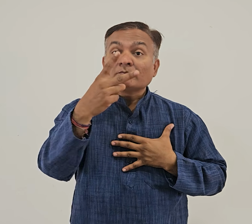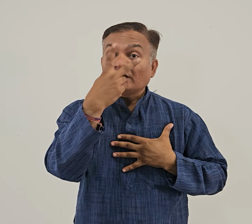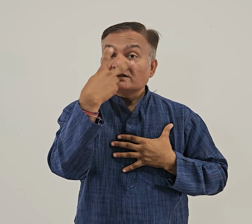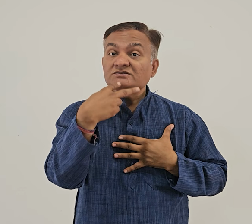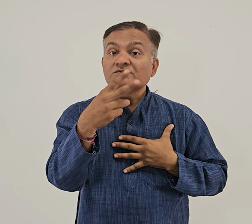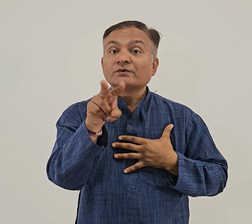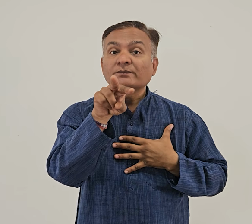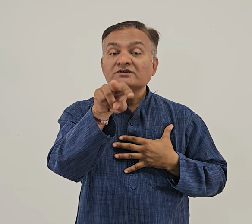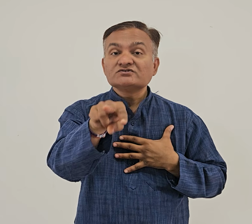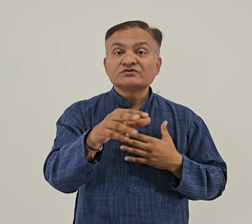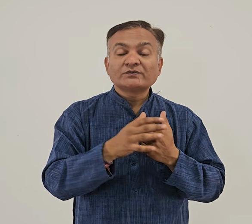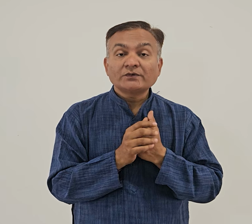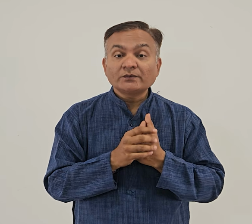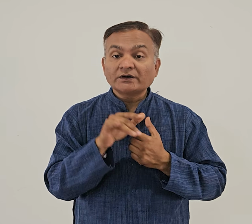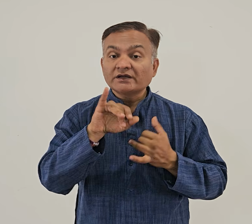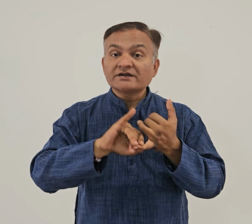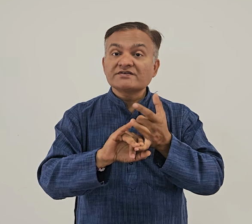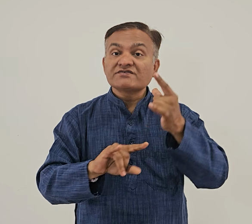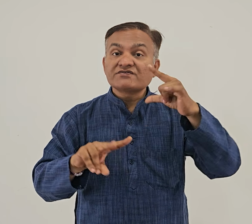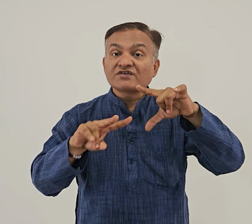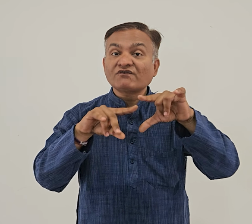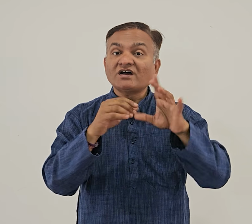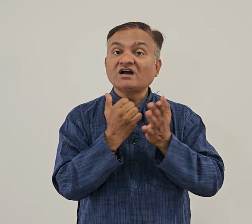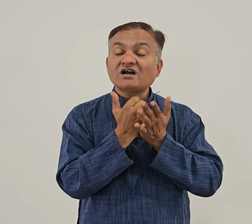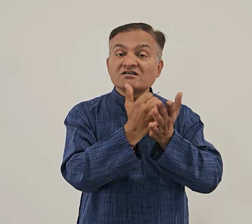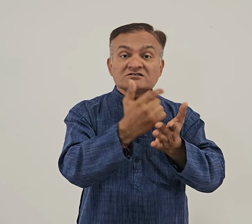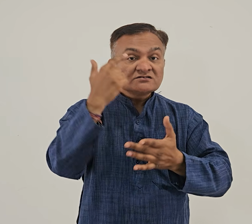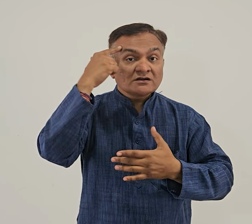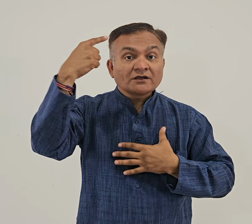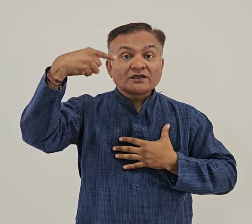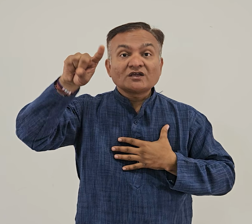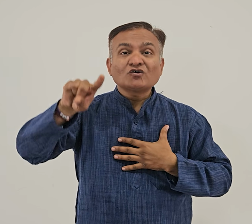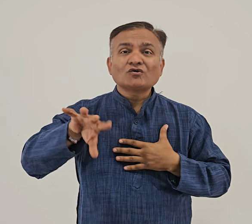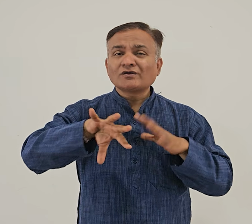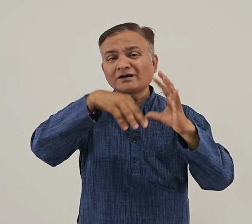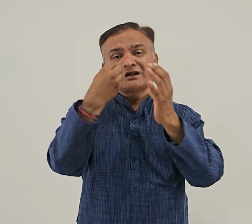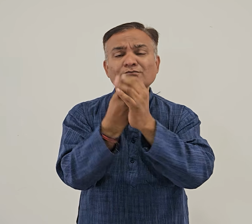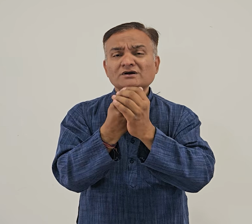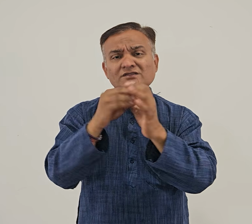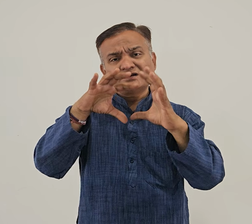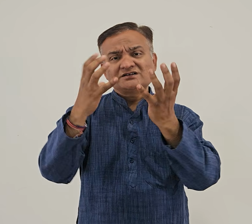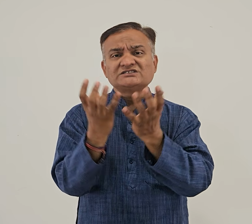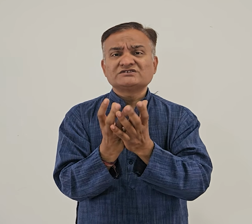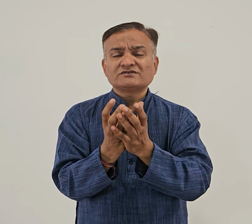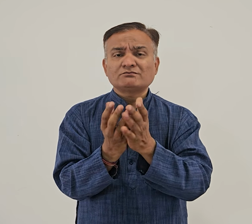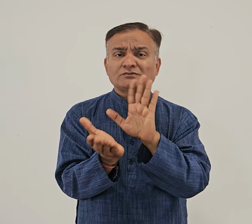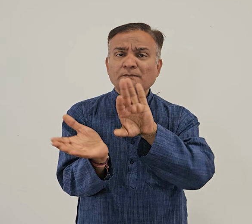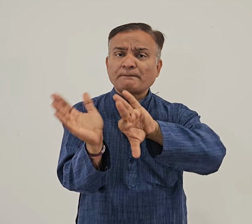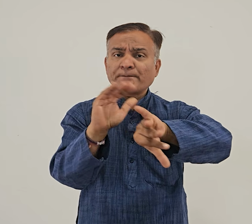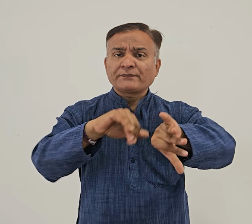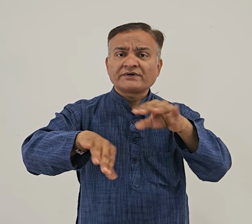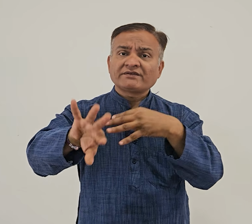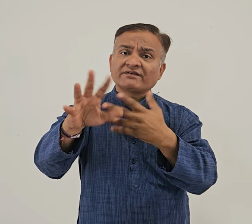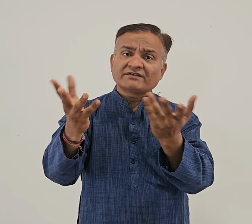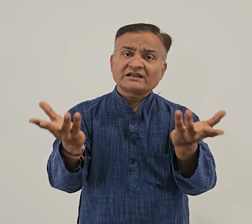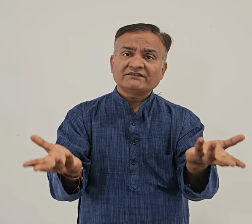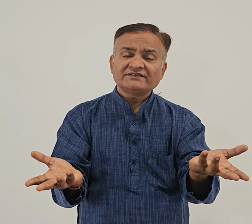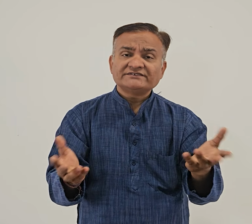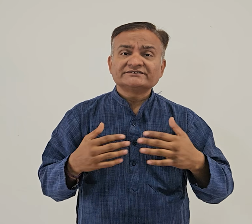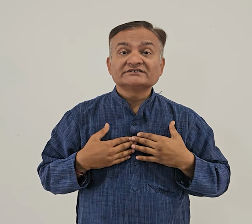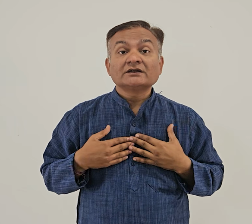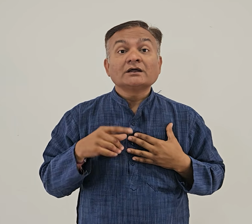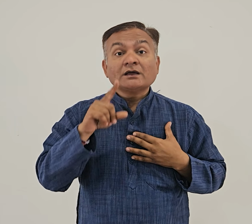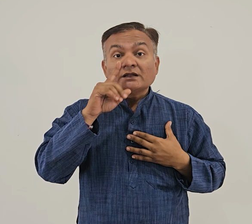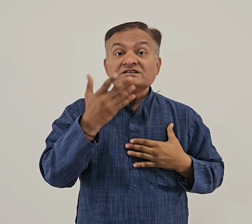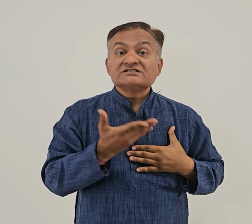કરો. એમાંથી ઘણા બધાના જીવનમાં પરિવર્તન આવે છે અને કેટલા એના મા દીકરી જેવા સંબંધ થઈ જાય